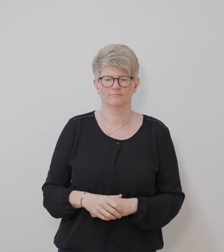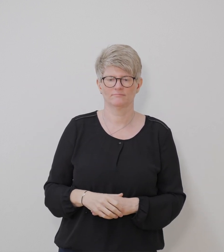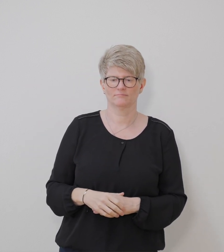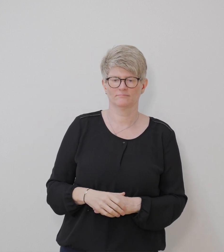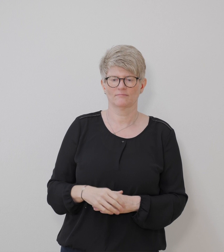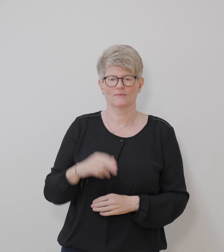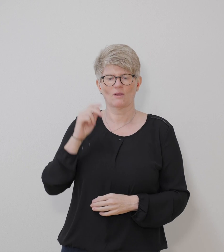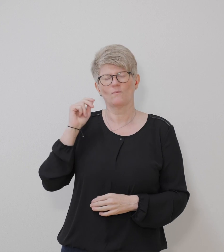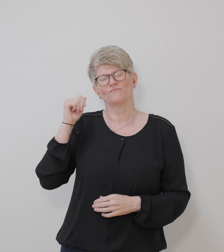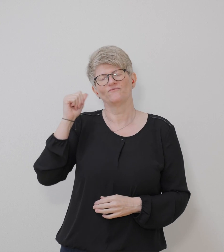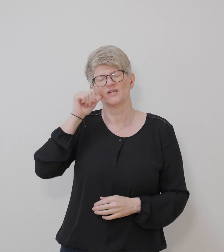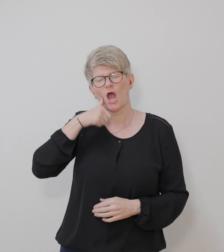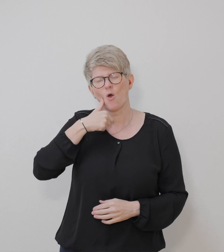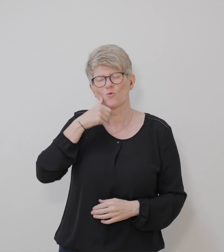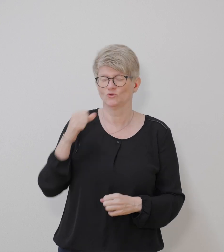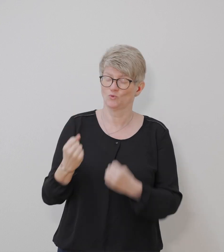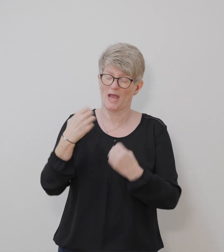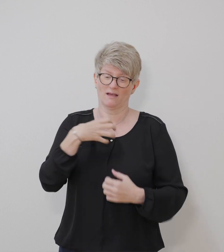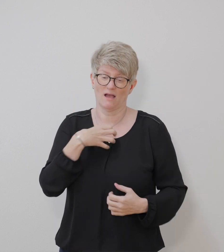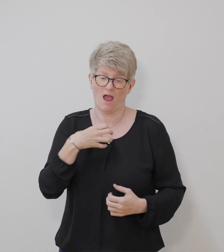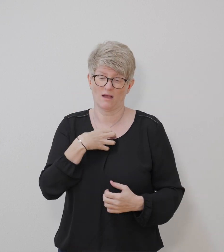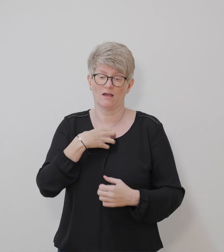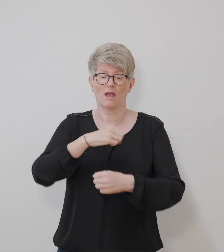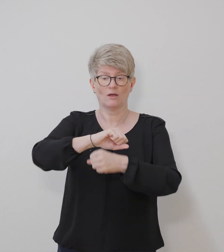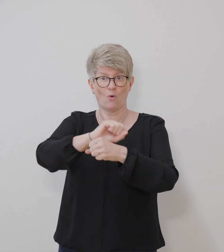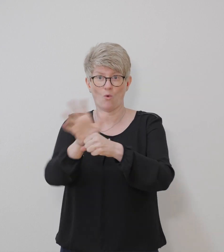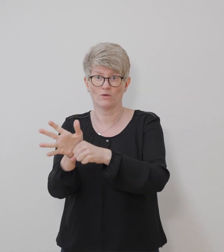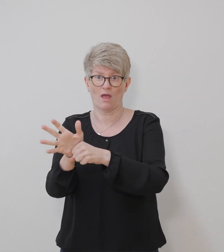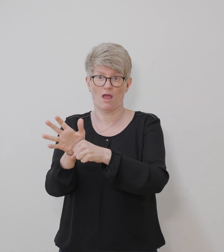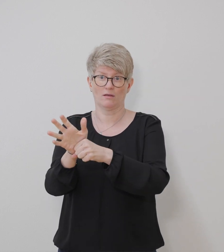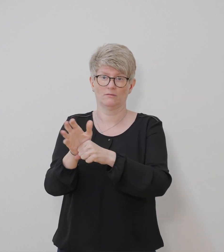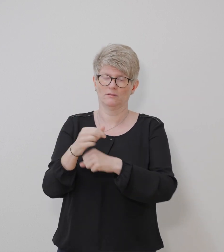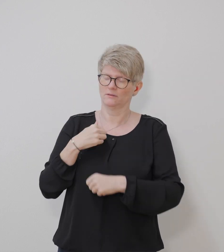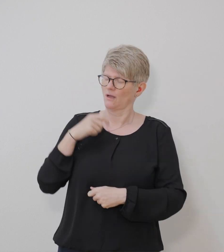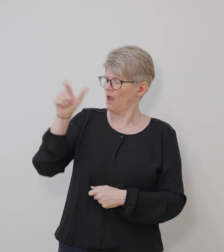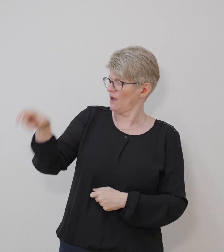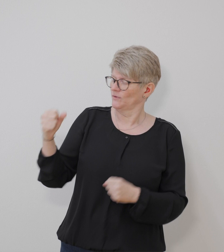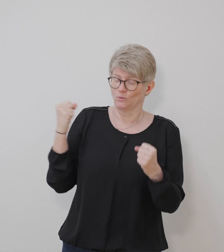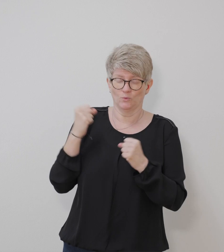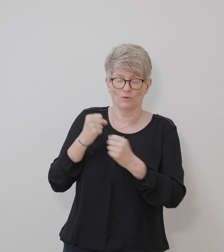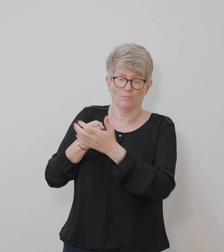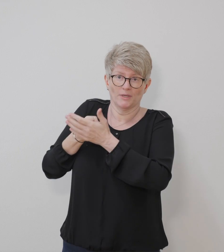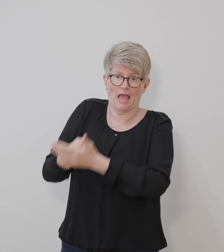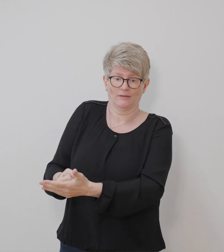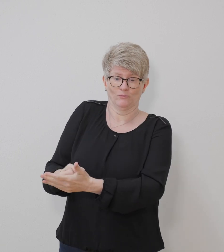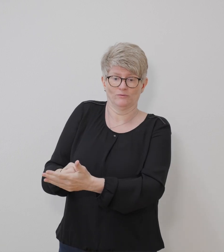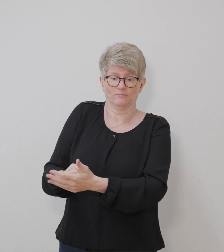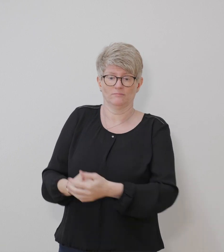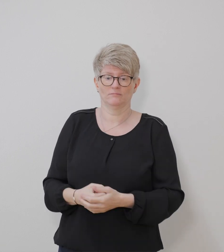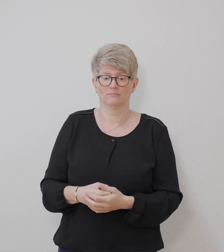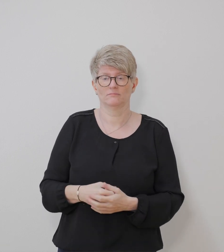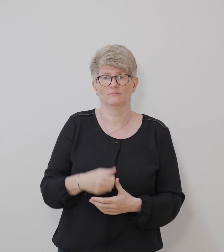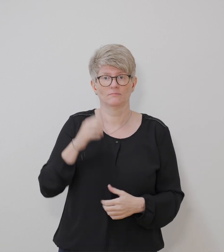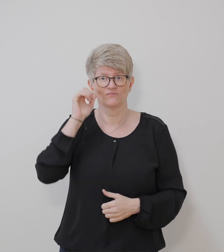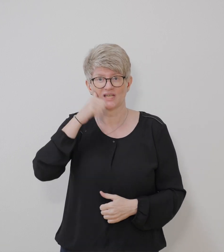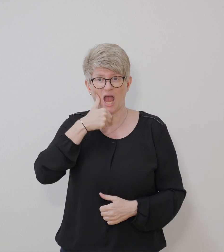Von einer Patientin, die nach überstandener schwerster Covid-19-Erkrankung bei uns auf Reha war, bin ich immer